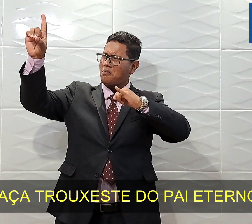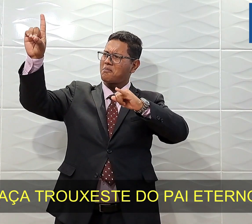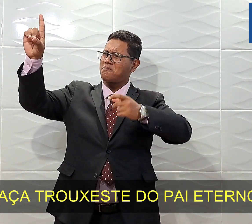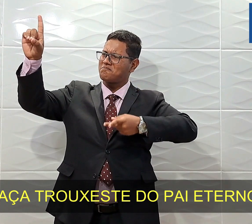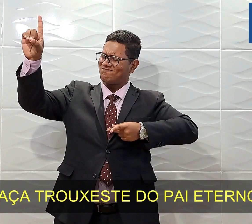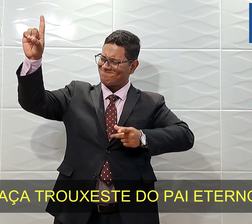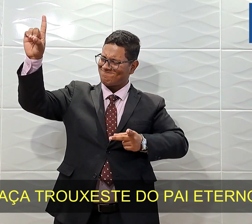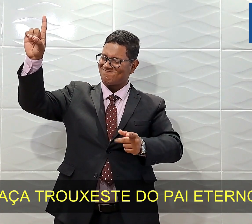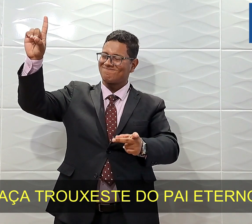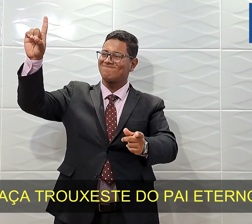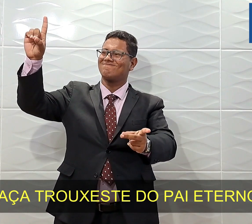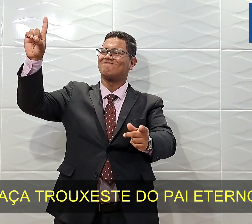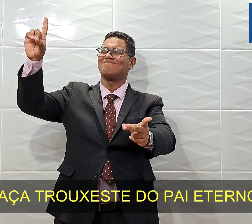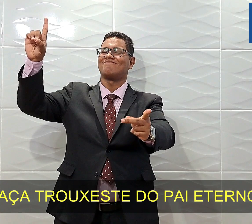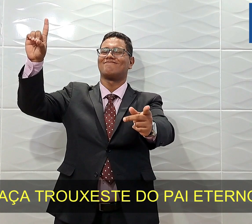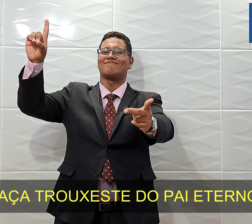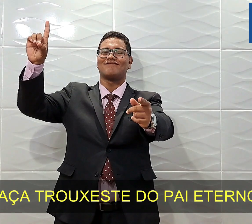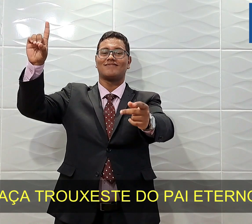Pai eterno